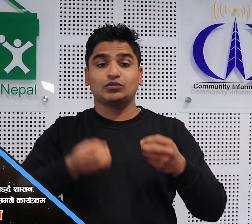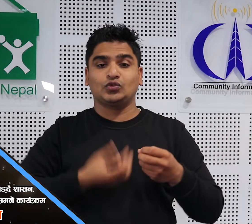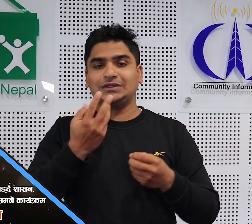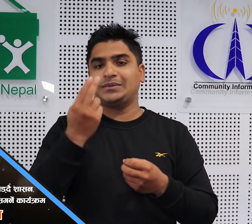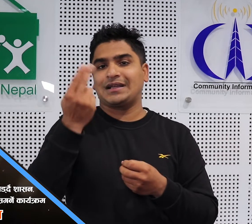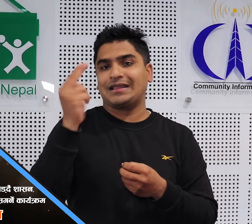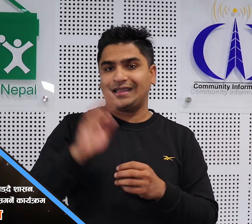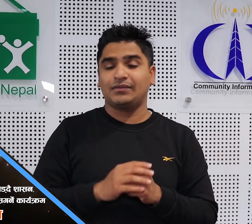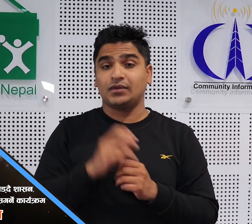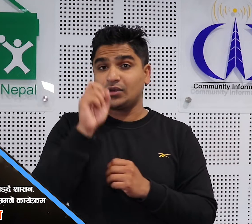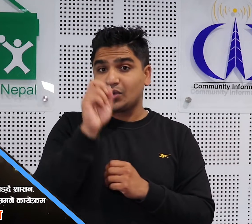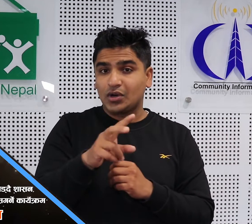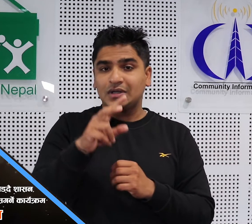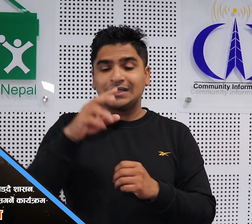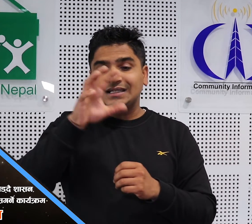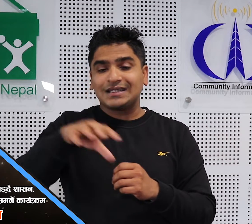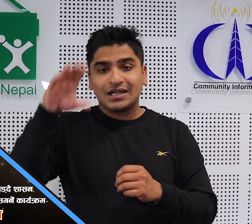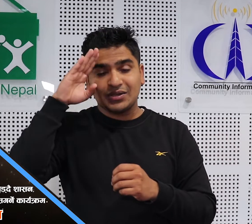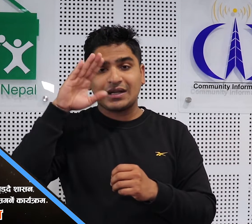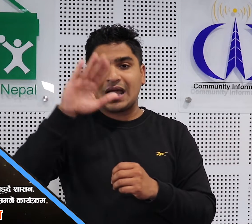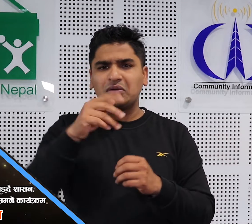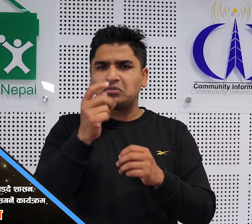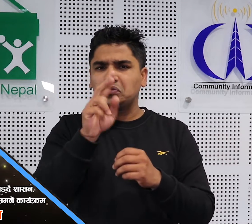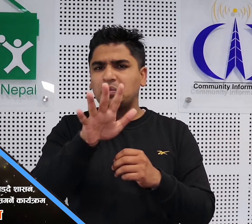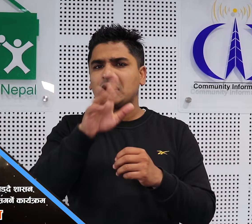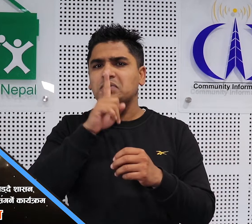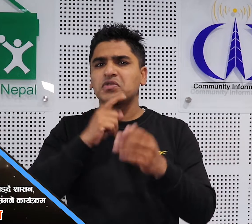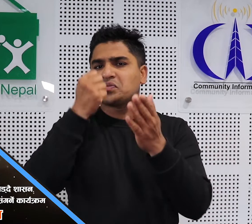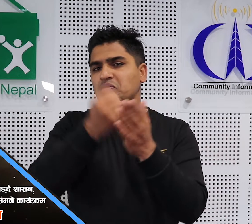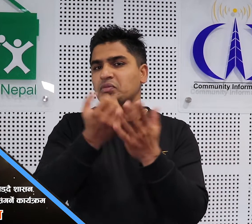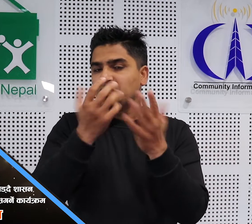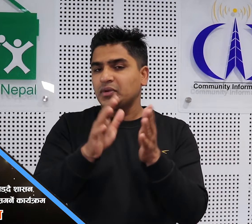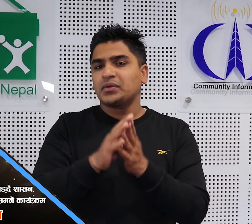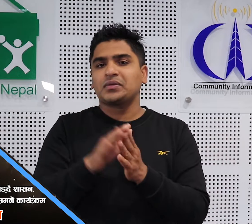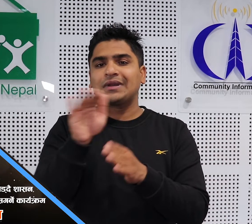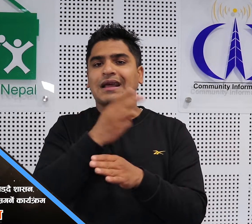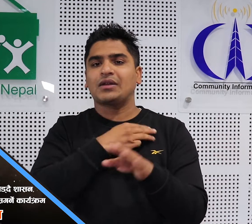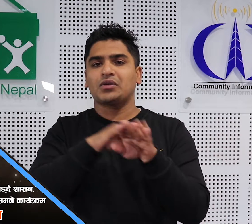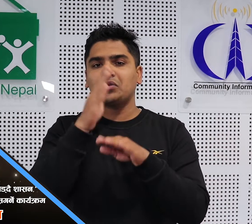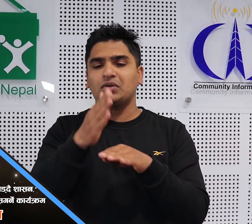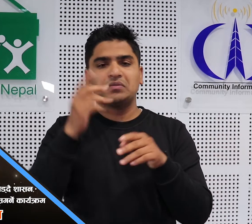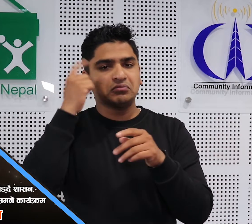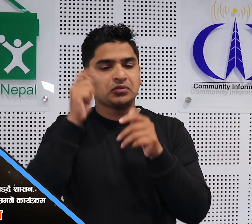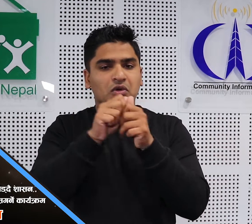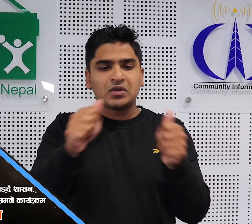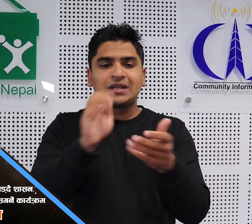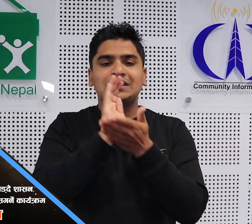भएका थिए, तर स्थानीय सरकार आएको झन्डै 5 पुग्न लाग्दा नागरिकले सोचे अनुसारको सेवा र सुविधा